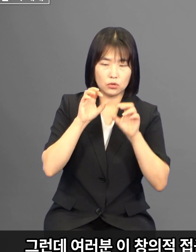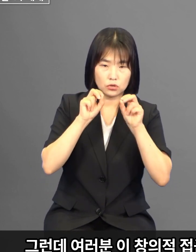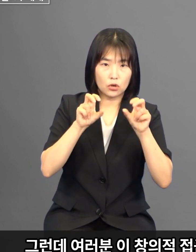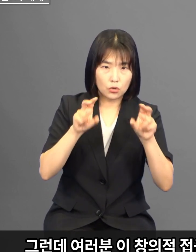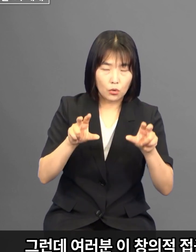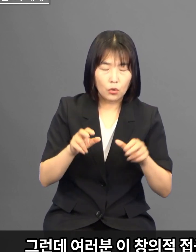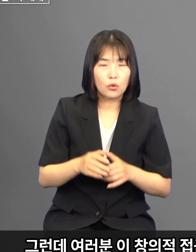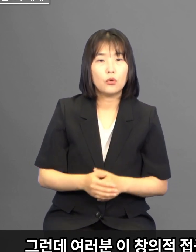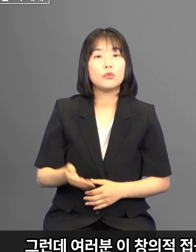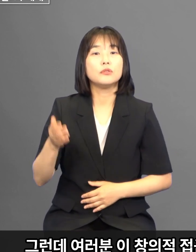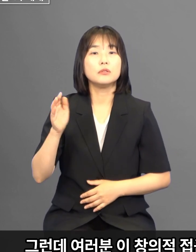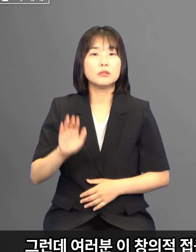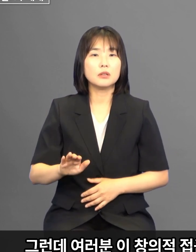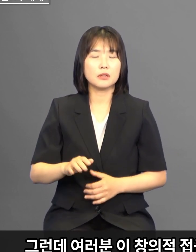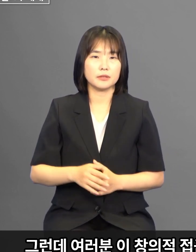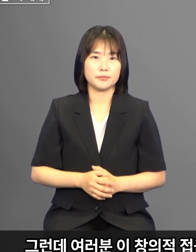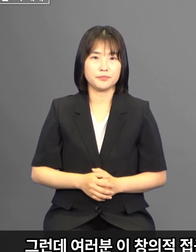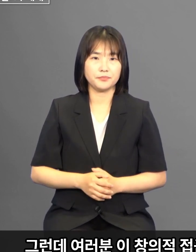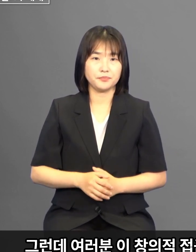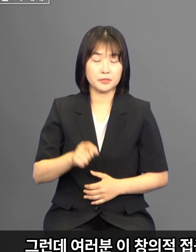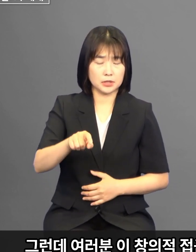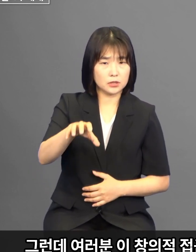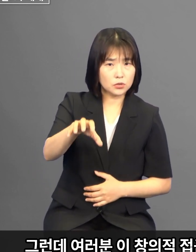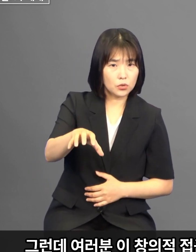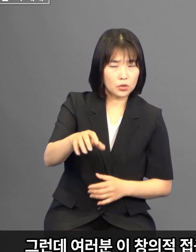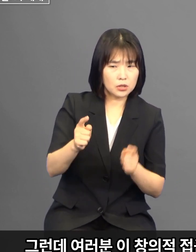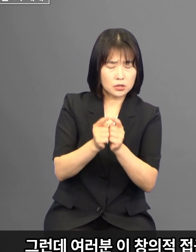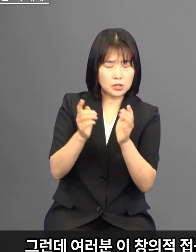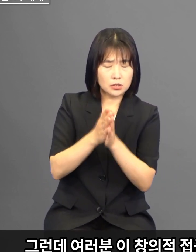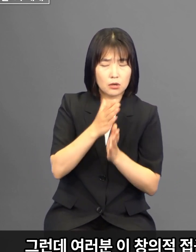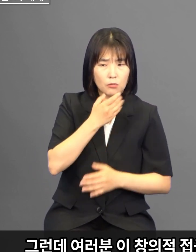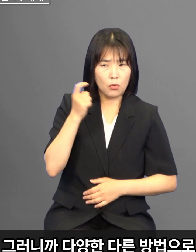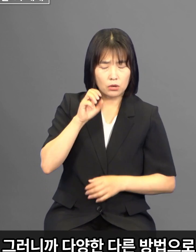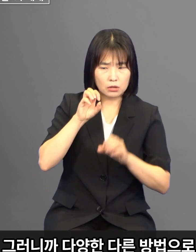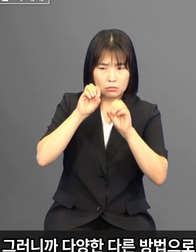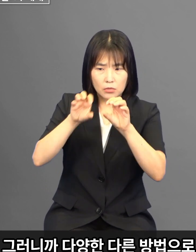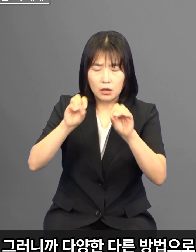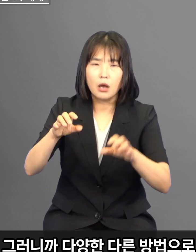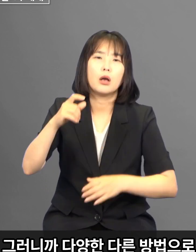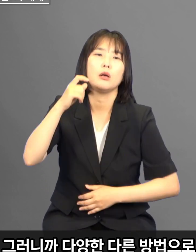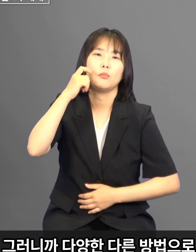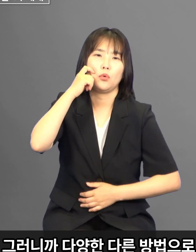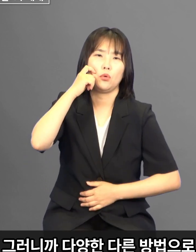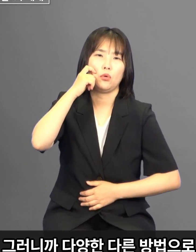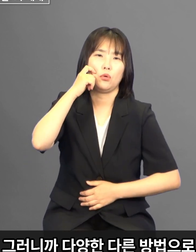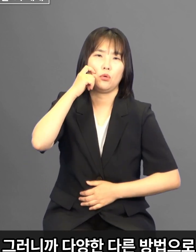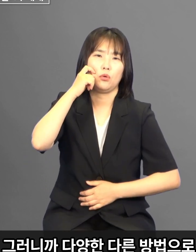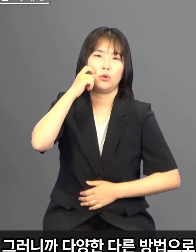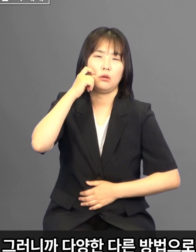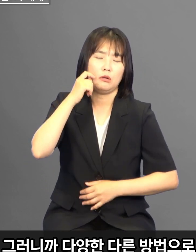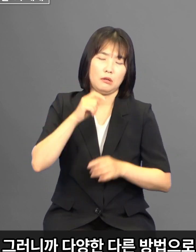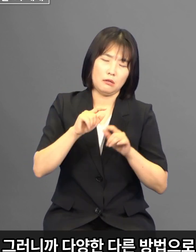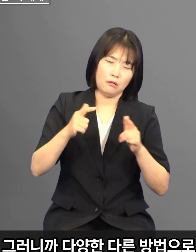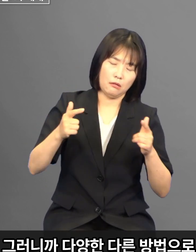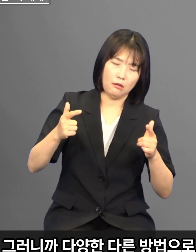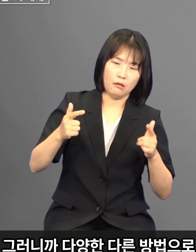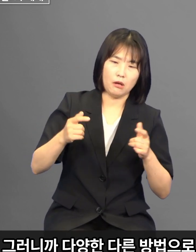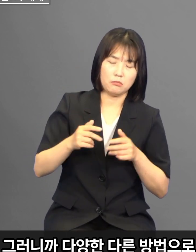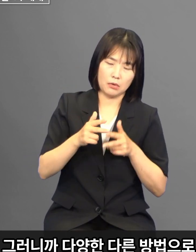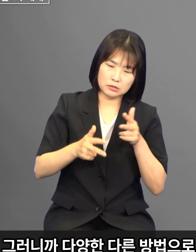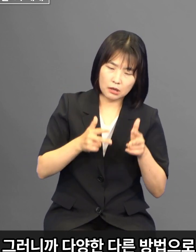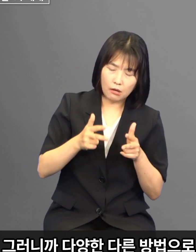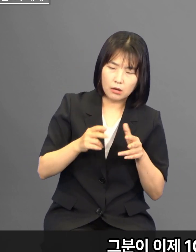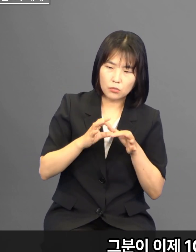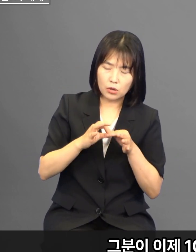그런데 여러분, 이 창의적 접근 지역은 직접 복음을 전하지 못합니다. 그러니까 다양한 다른 방법으로 비즈니스나 이런 걸 통해서 하게